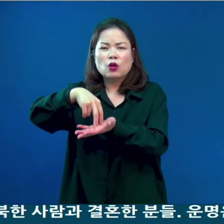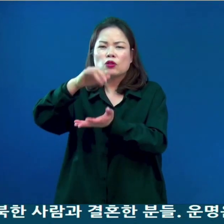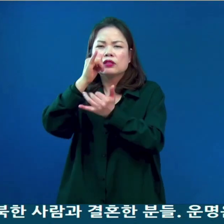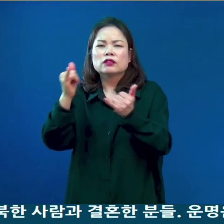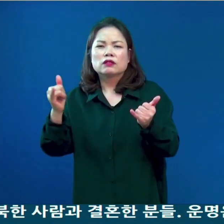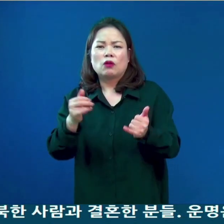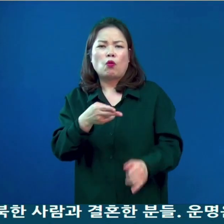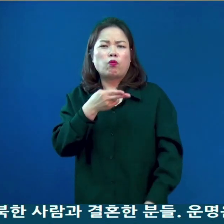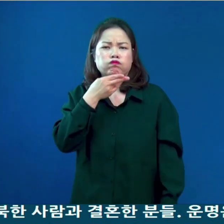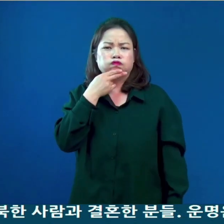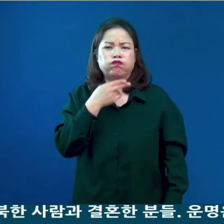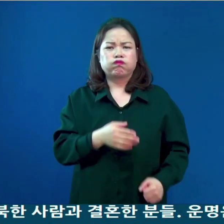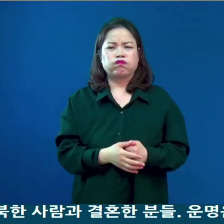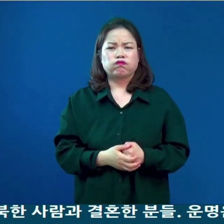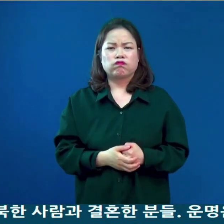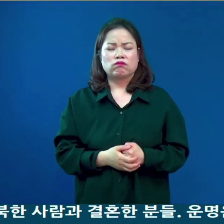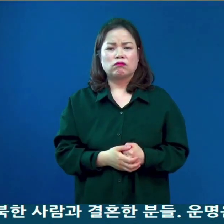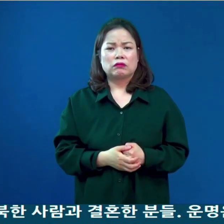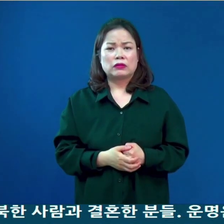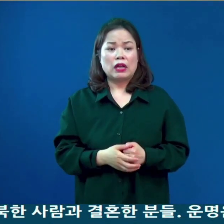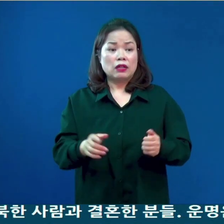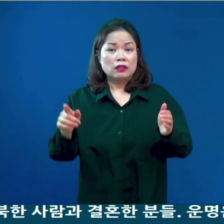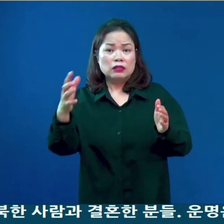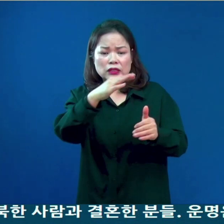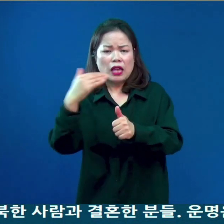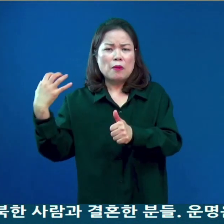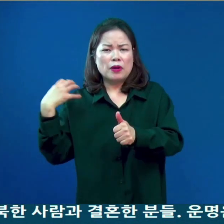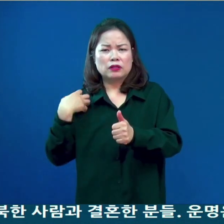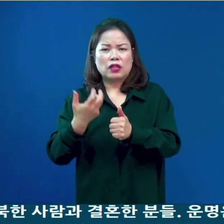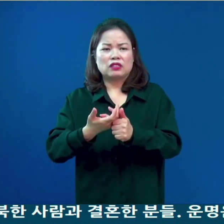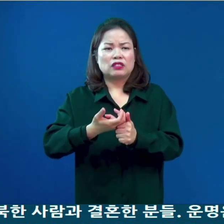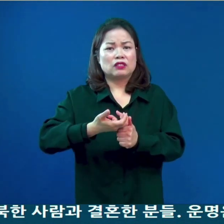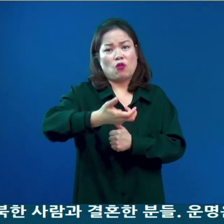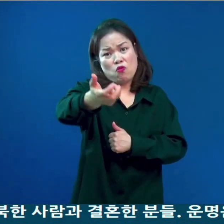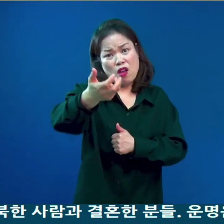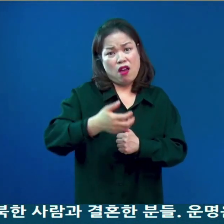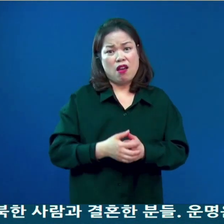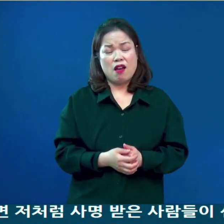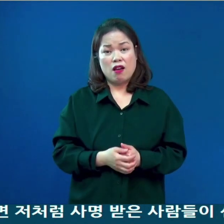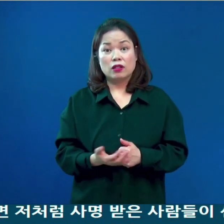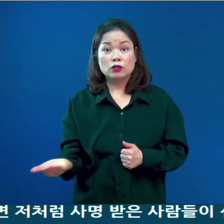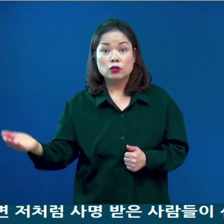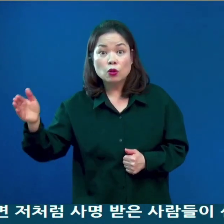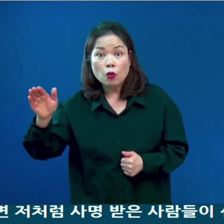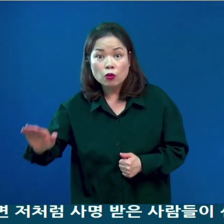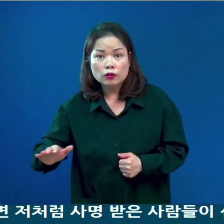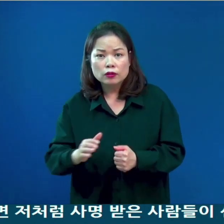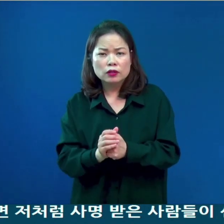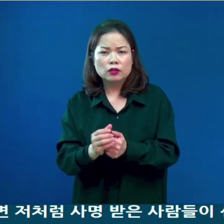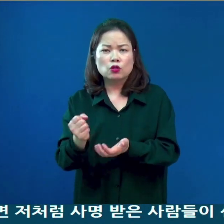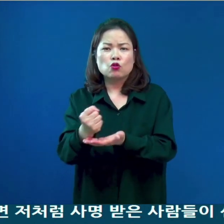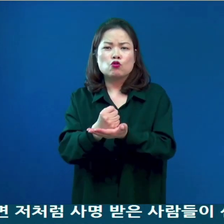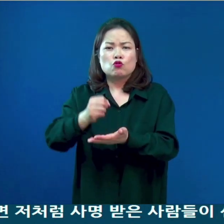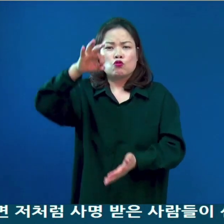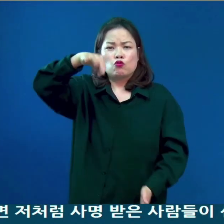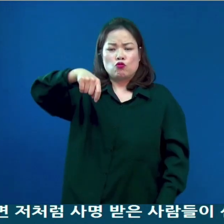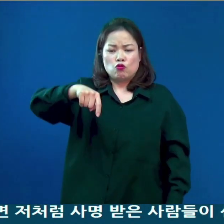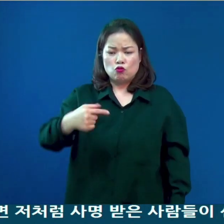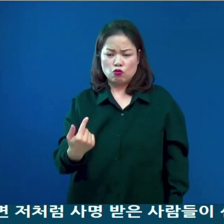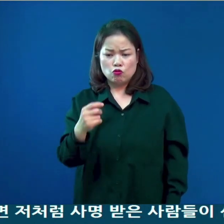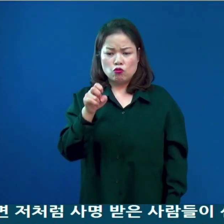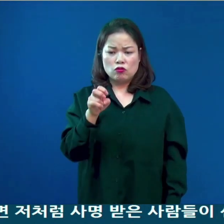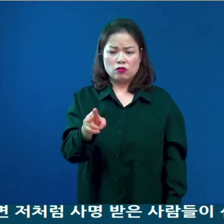사람들이 없습니다. 사명자들은 떠납니다. 그런데 운명자들은